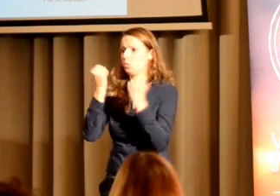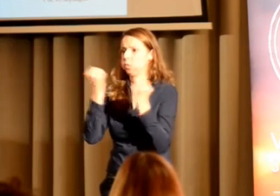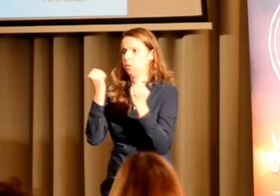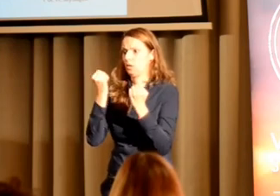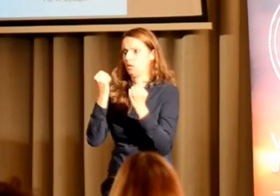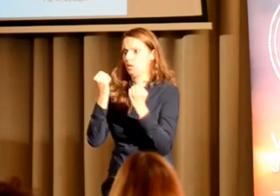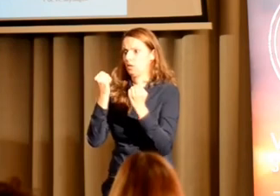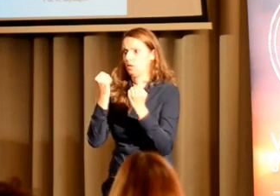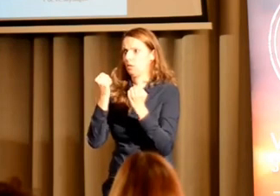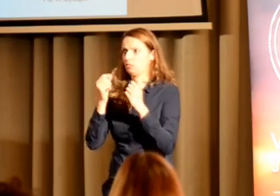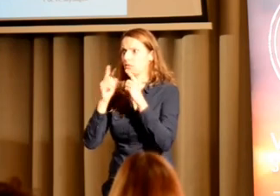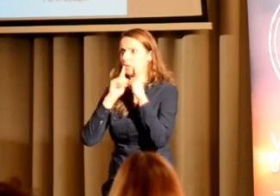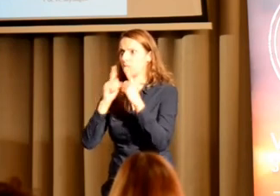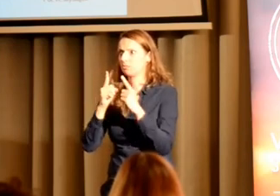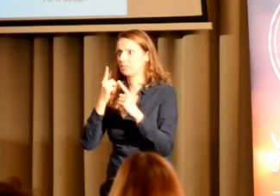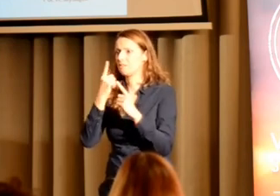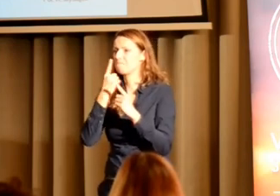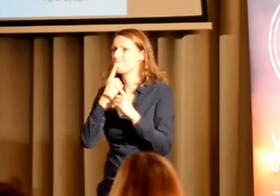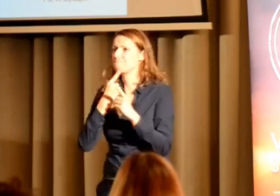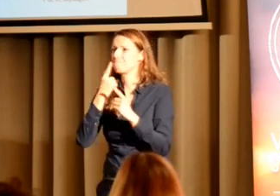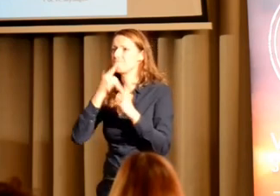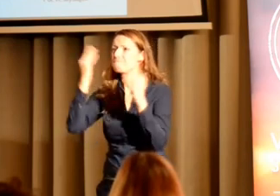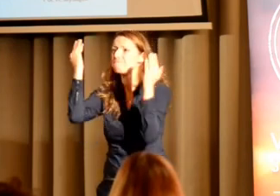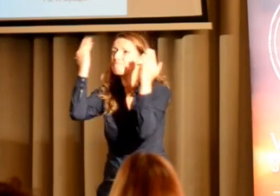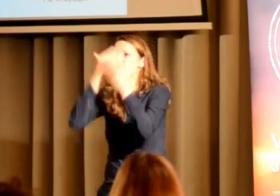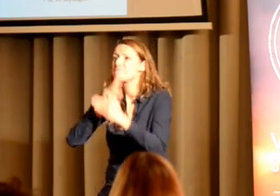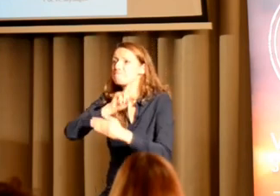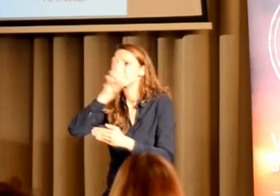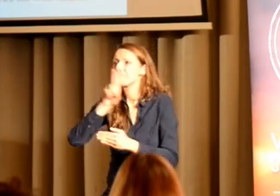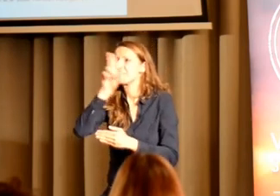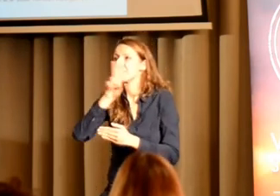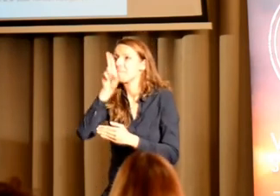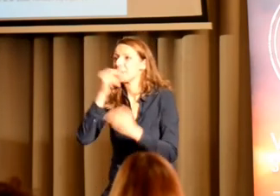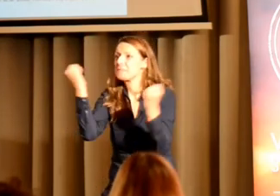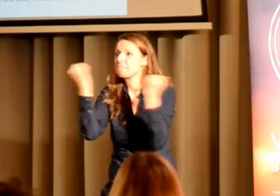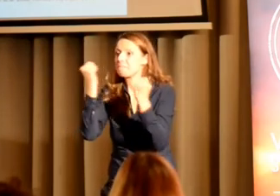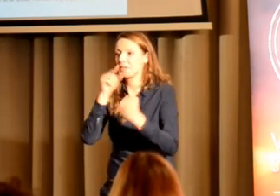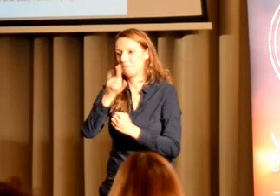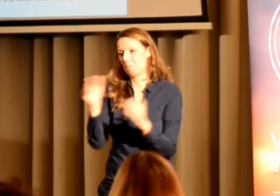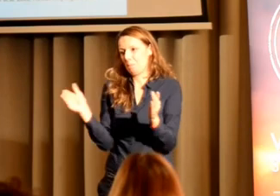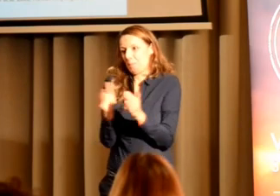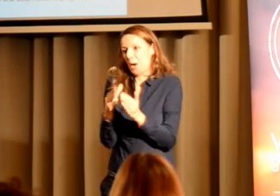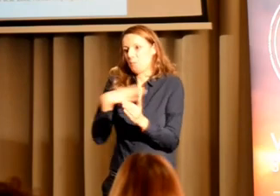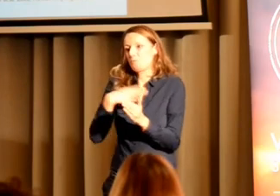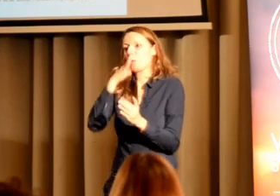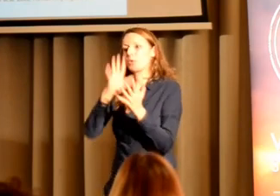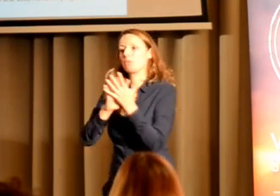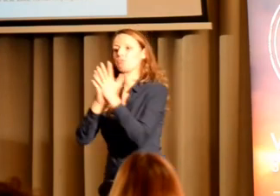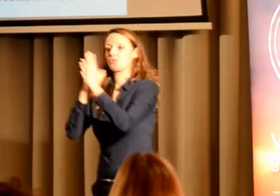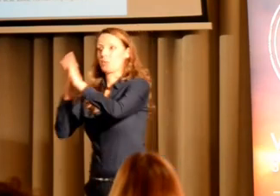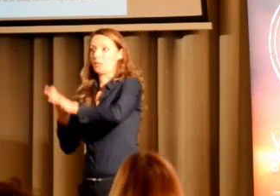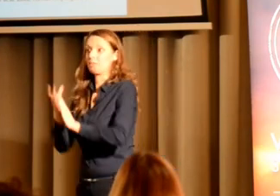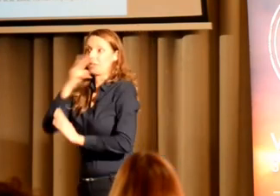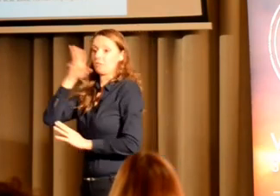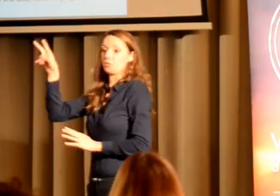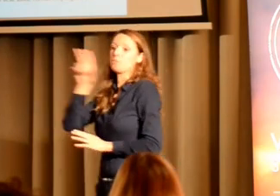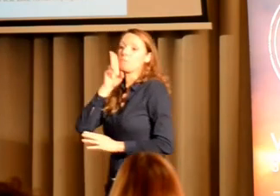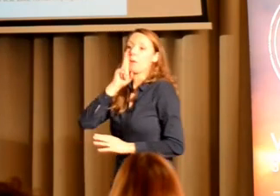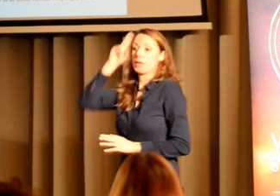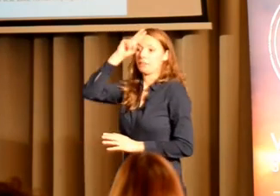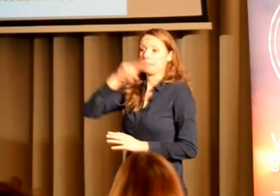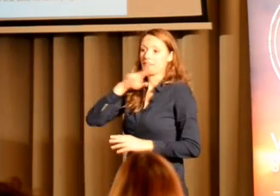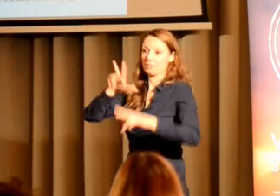okazję zobaczyć błękitne okie wilki. To jest naprawdę nie do zapomnienia. I tak wygląda wilcza rodzina, czyli mama,